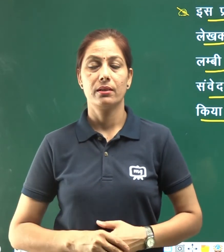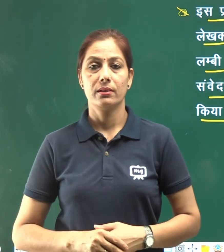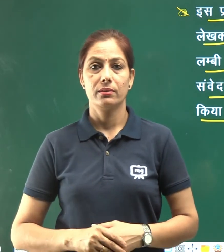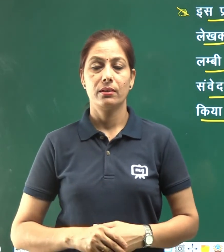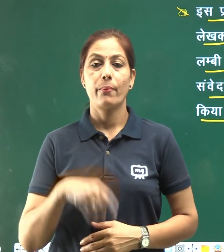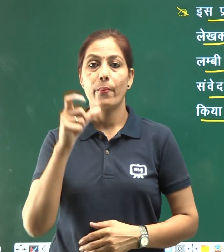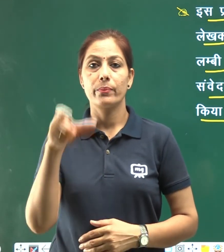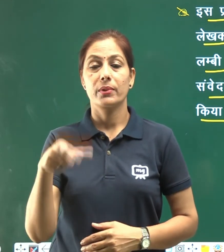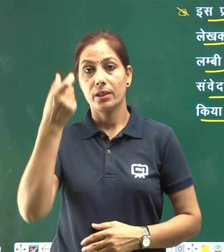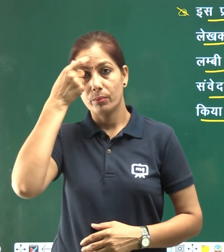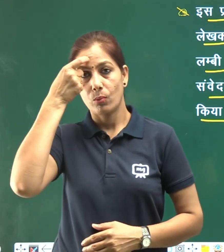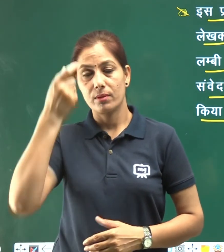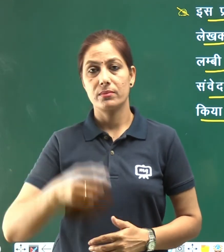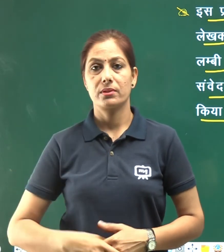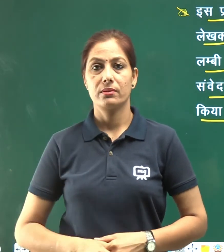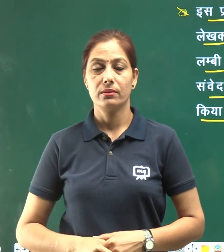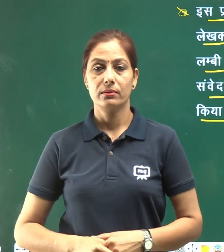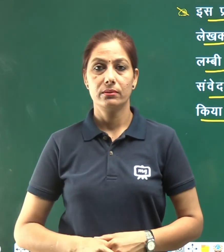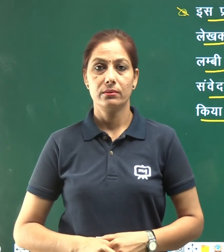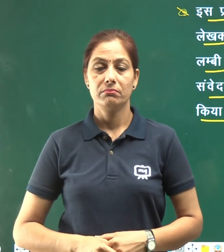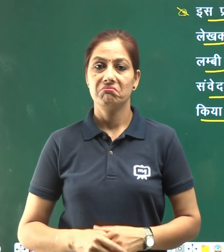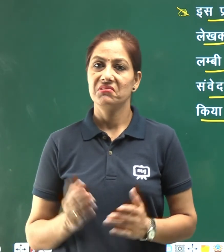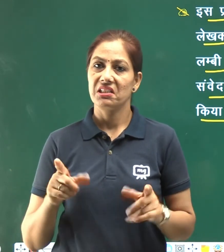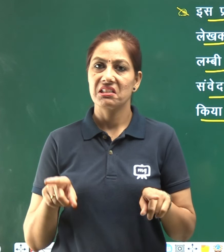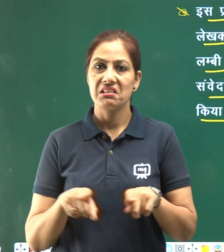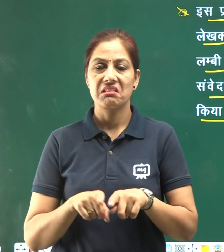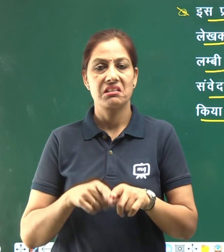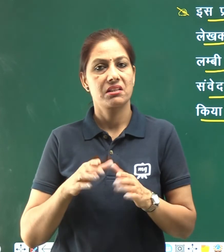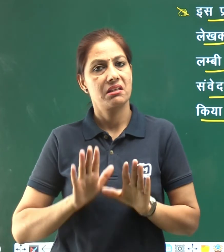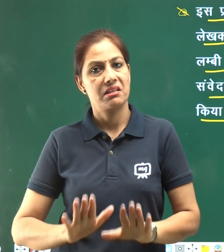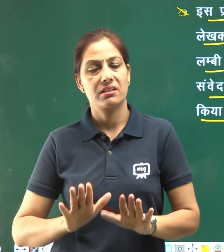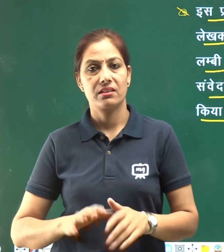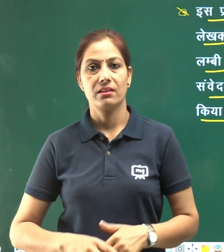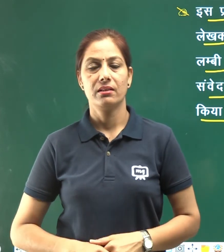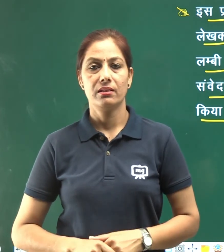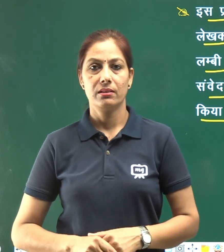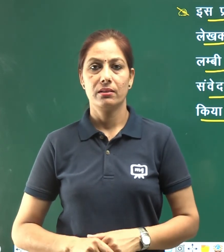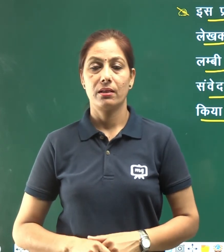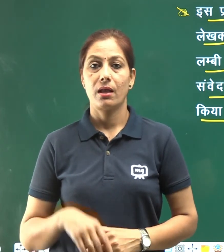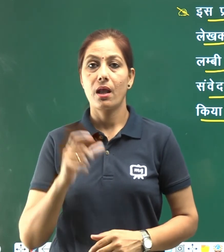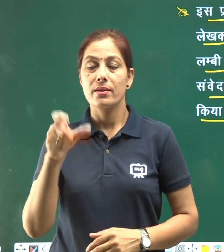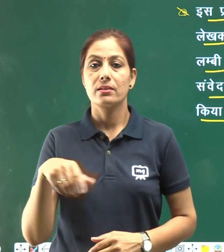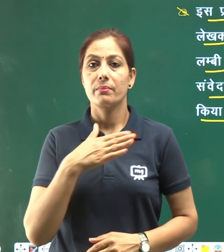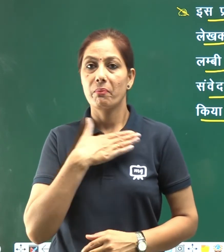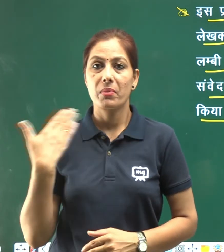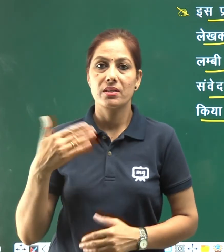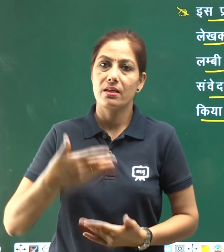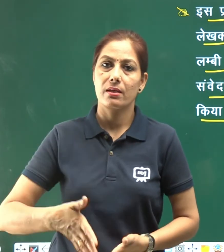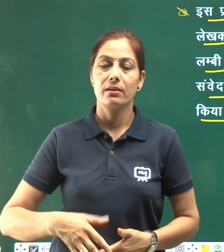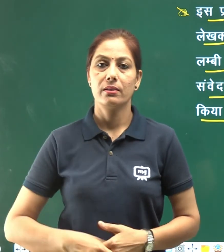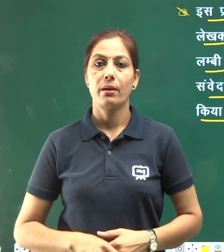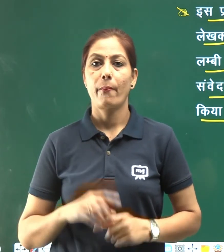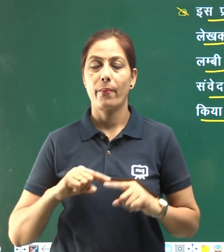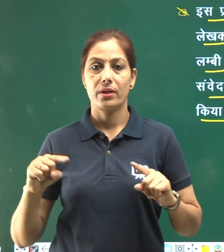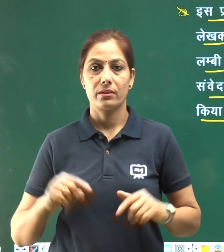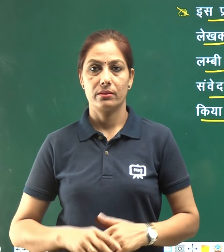आदमी की समस्या जस की तस रह जाती है। आदमी चाहे मर जाए,